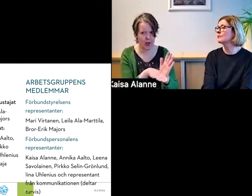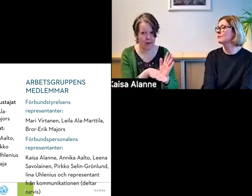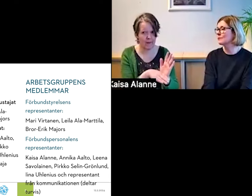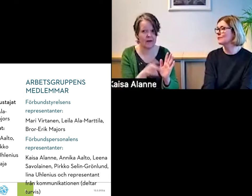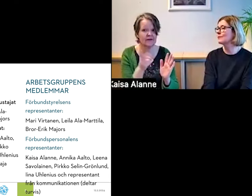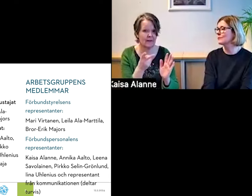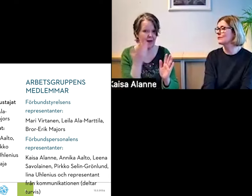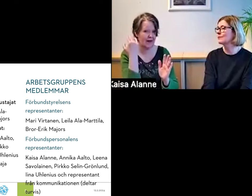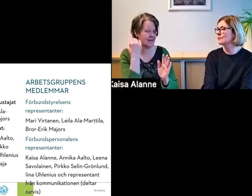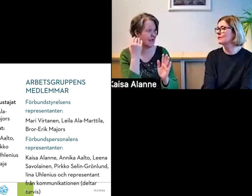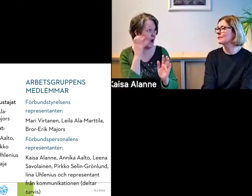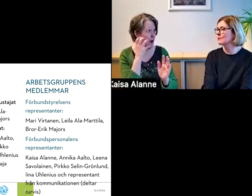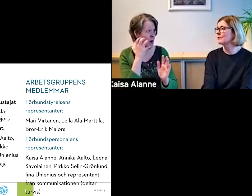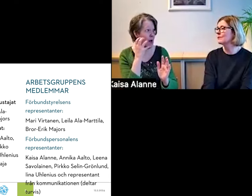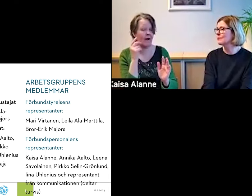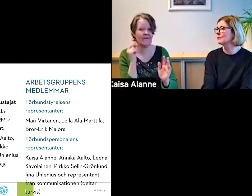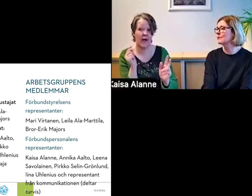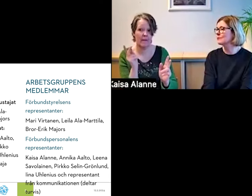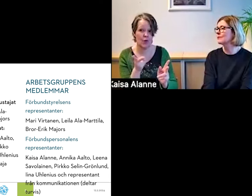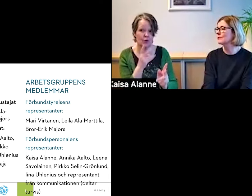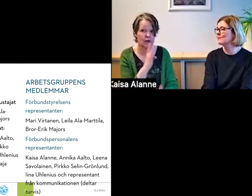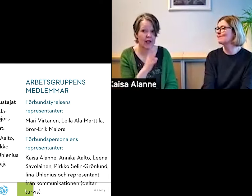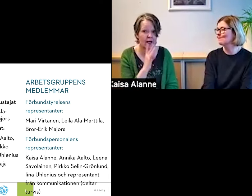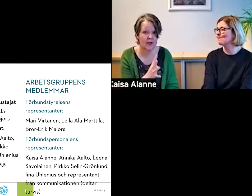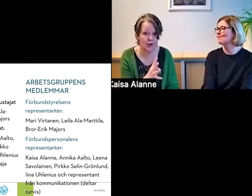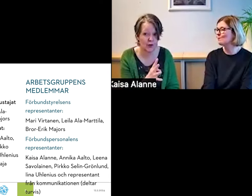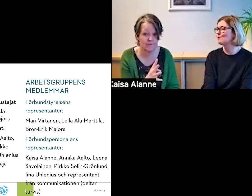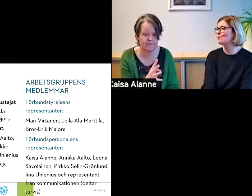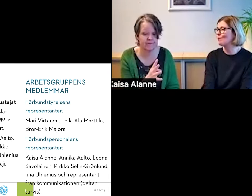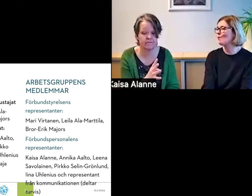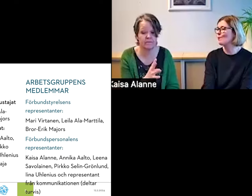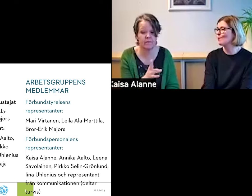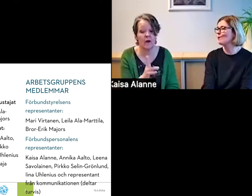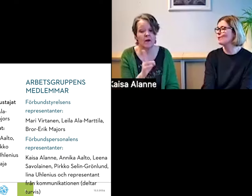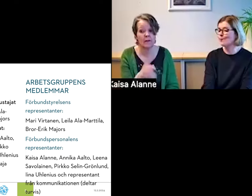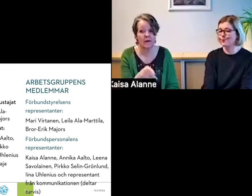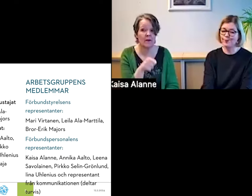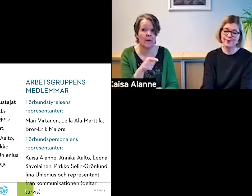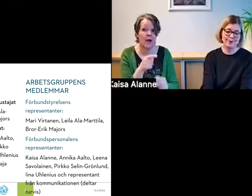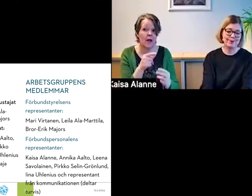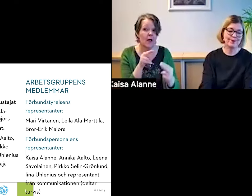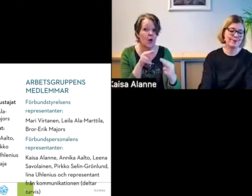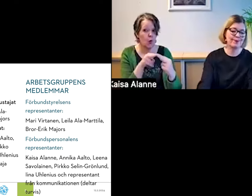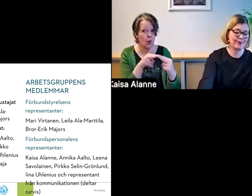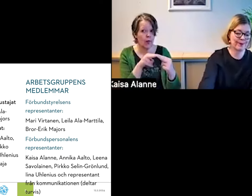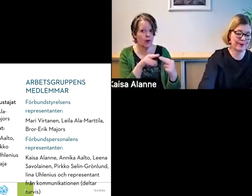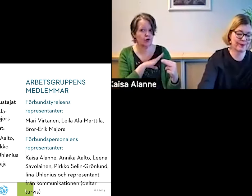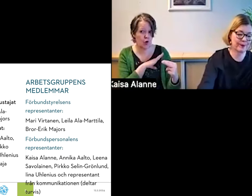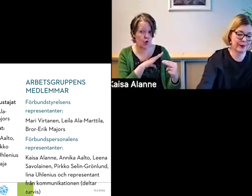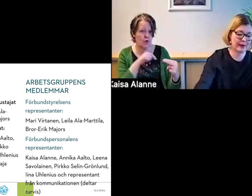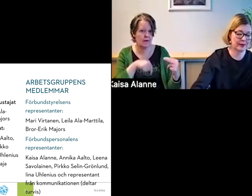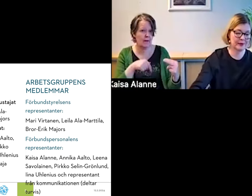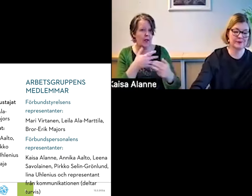sittenhän valtioneuvosto päätti koota meille kansallisen kielipoliittisen ohjelman, josta Ipaja tuossa hiukan